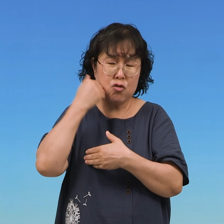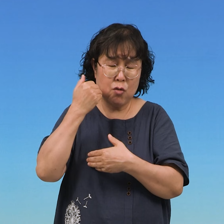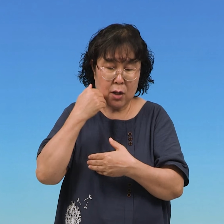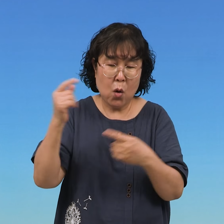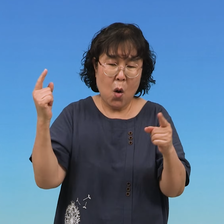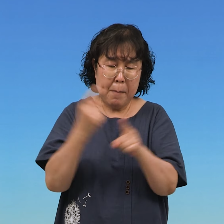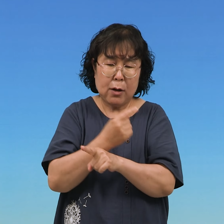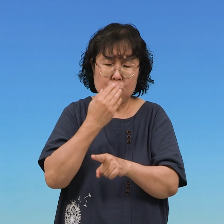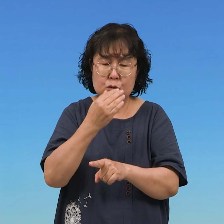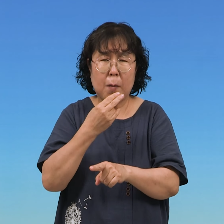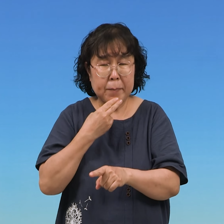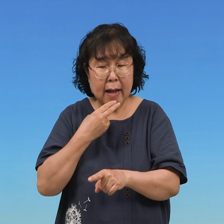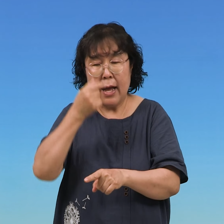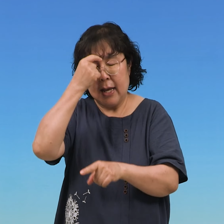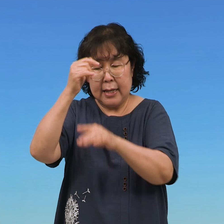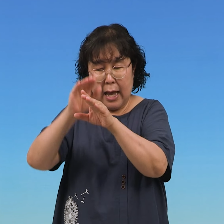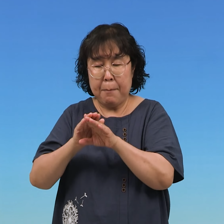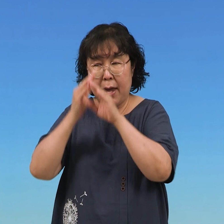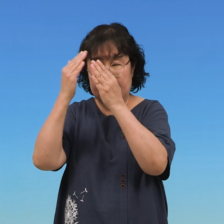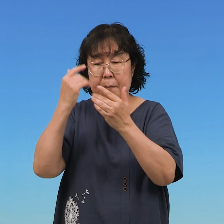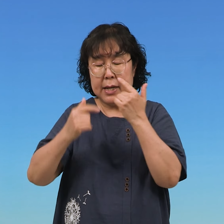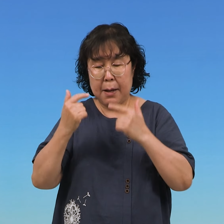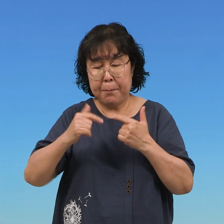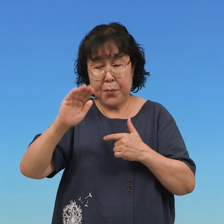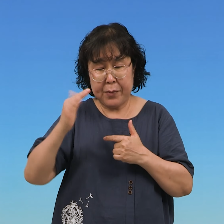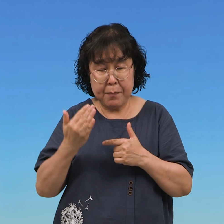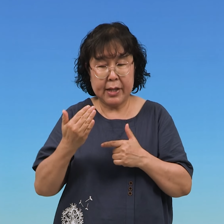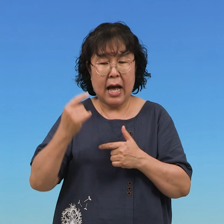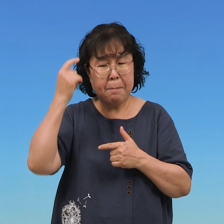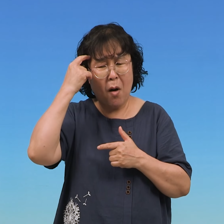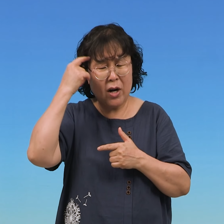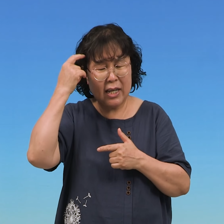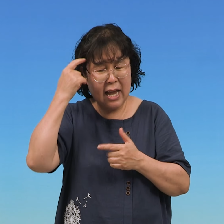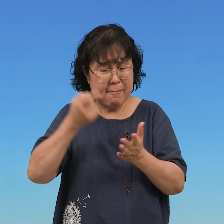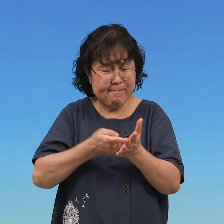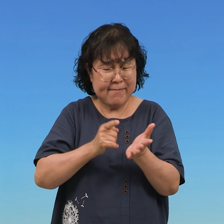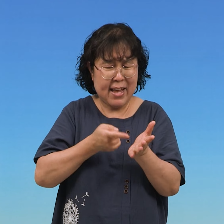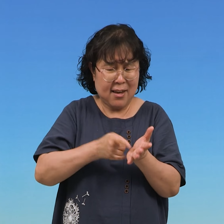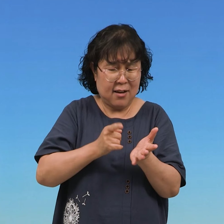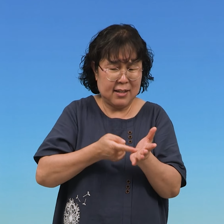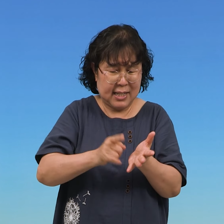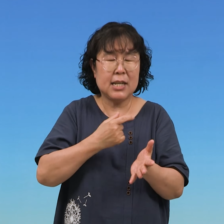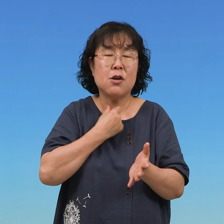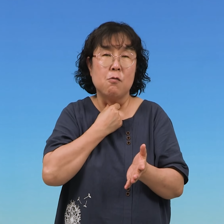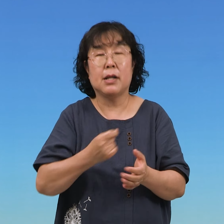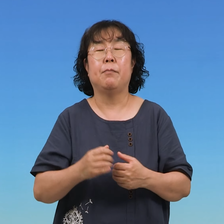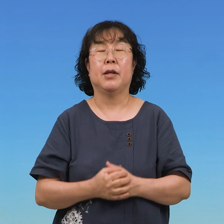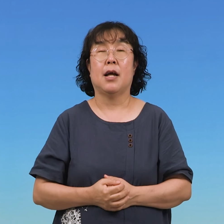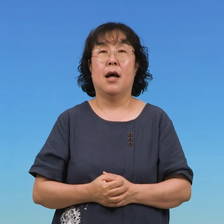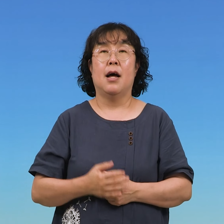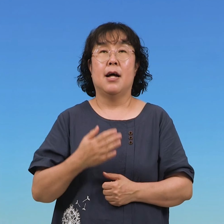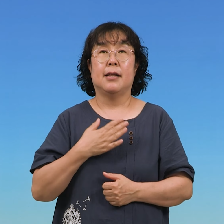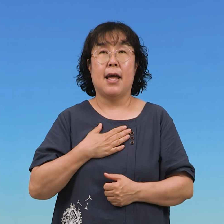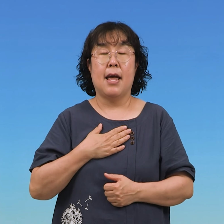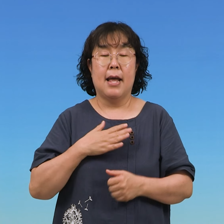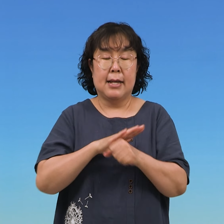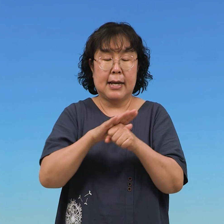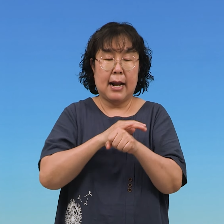없네. 예배 드림이 기쁨됩니다. 이것이 우리 아이 머리에 각인이 되기를 원합니다. 네, 너무나